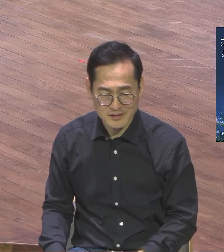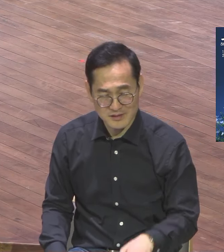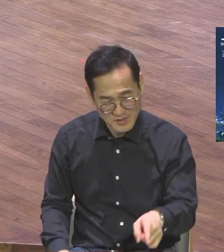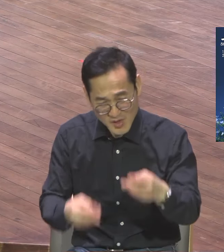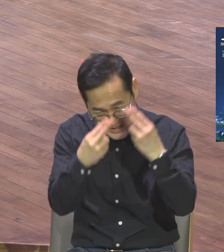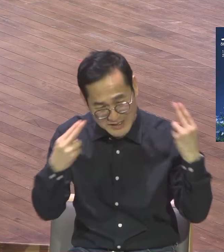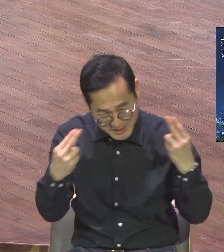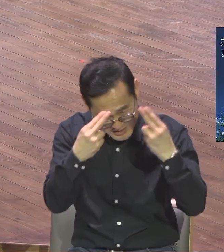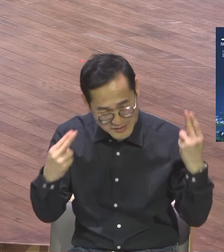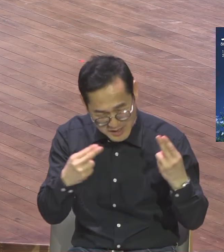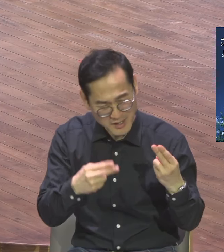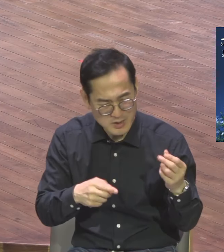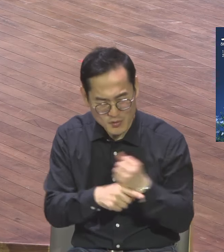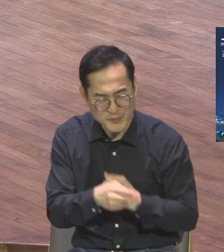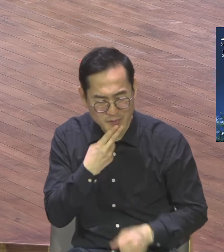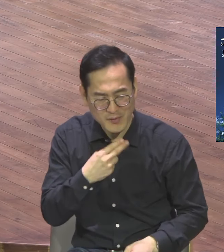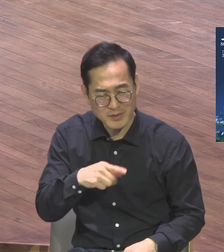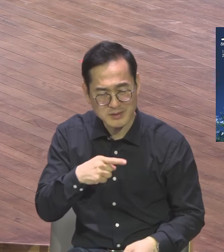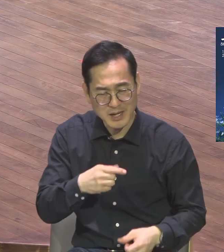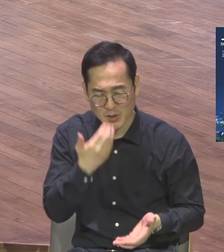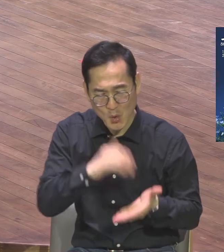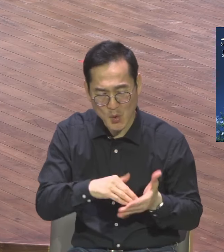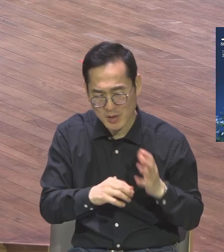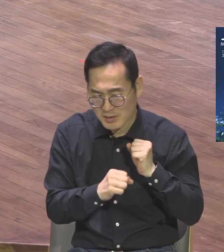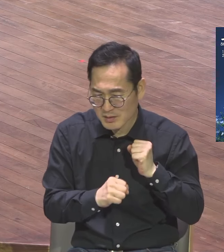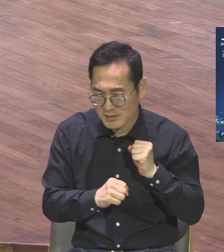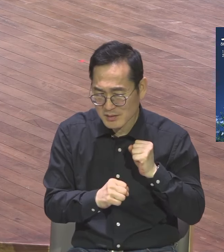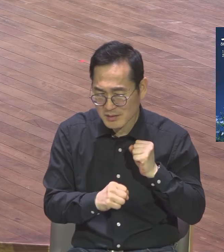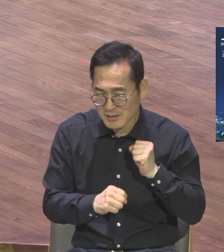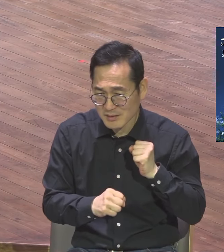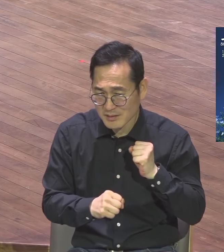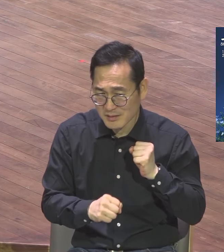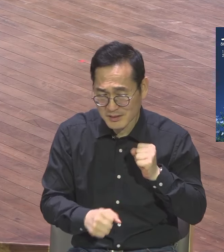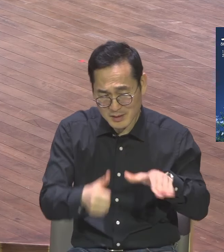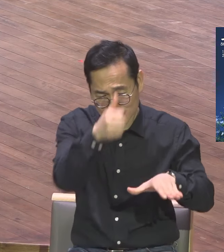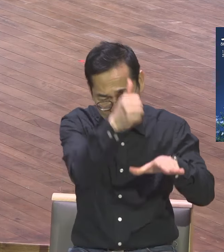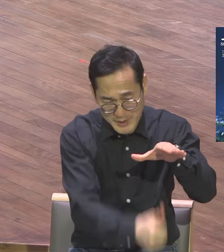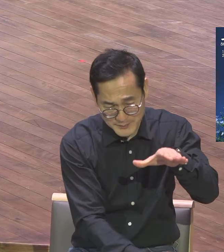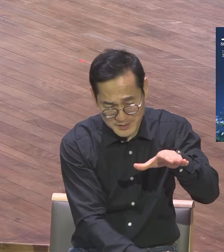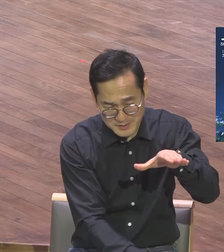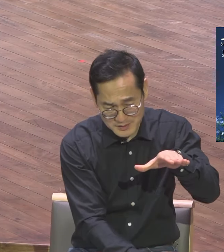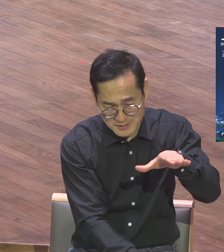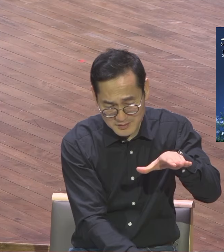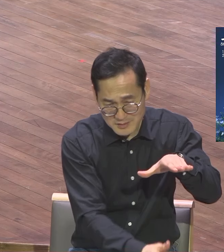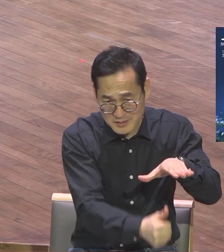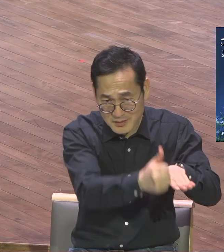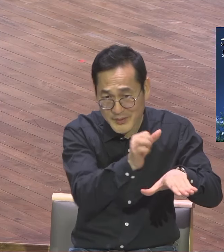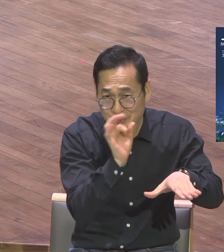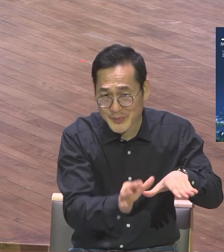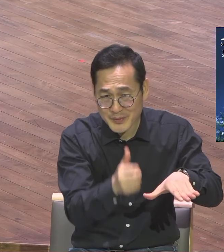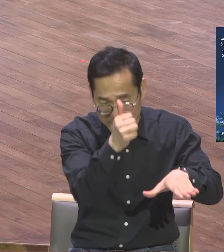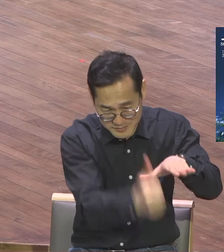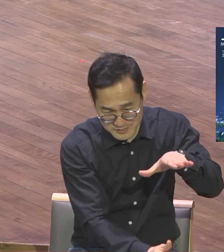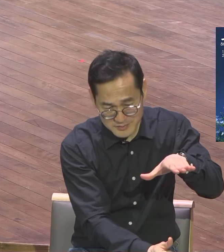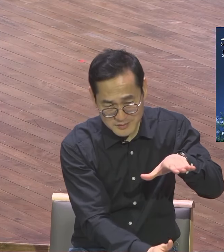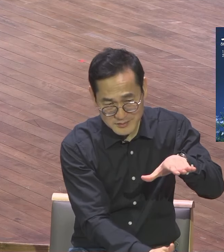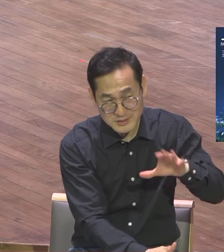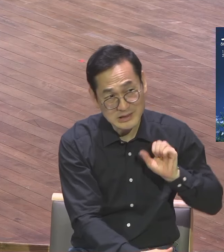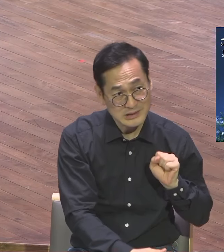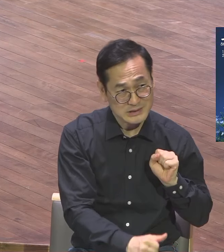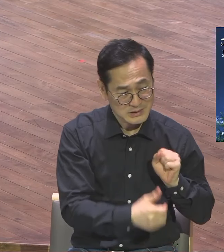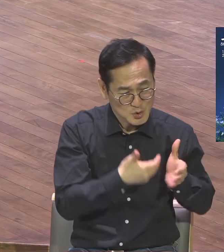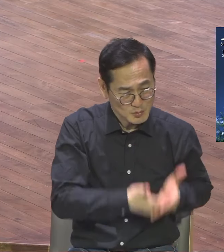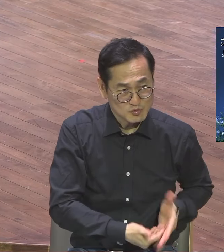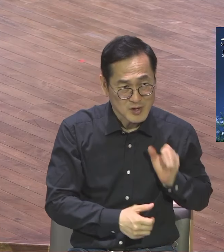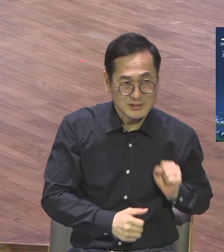없다는 겁니다. 연자 맷돌을 목에 달면 안 올라옵니다. 바다에 빠지면 목에 달고 빠지면 올라오지